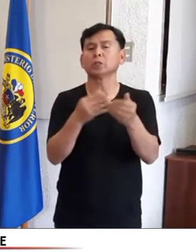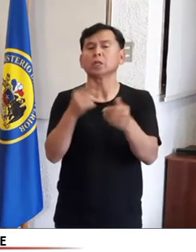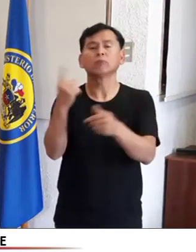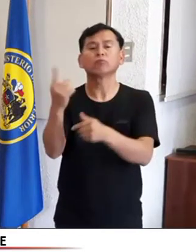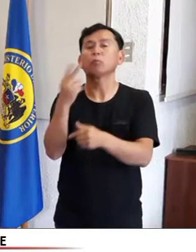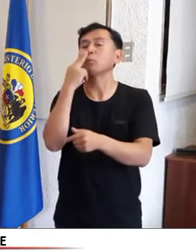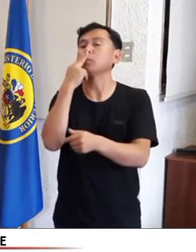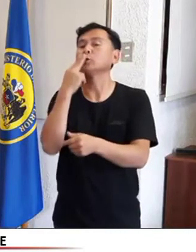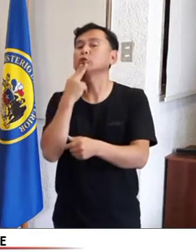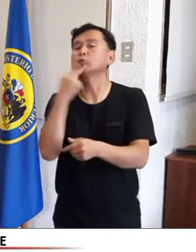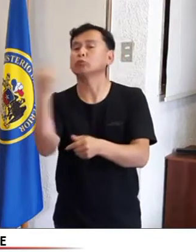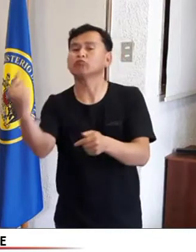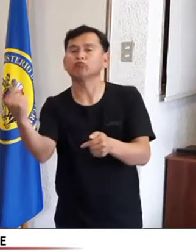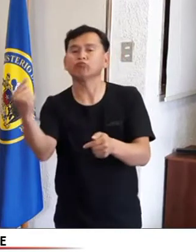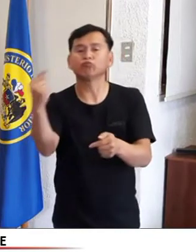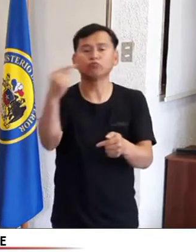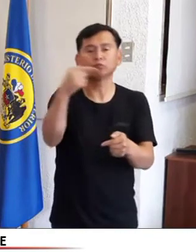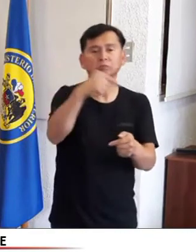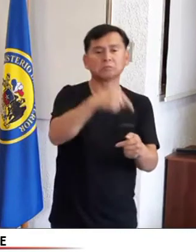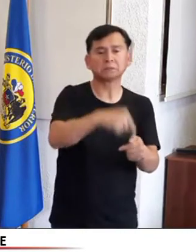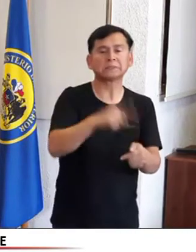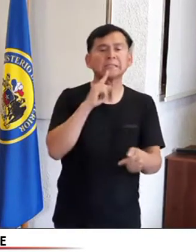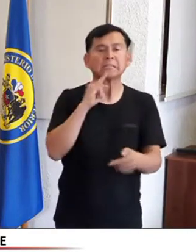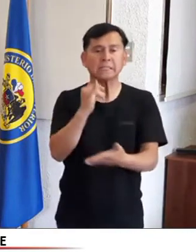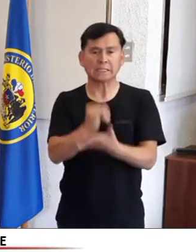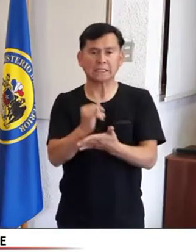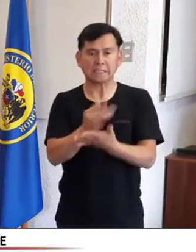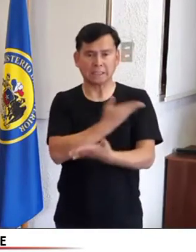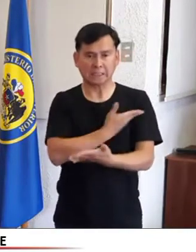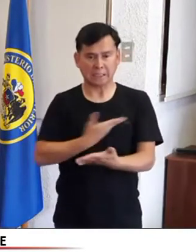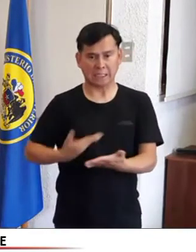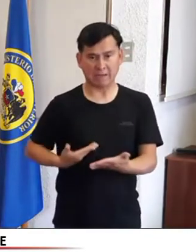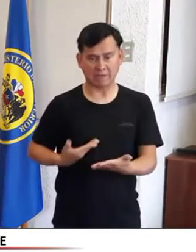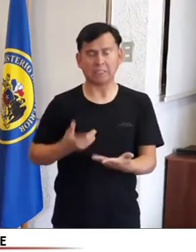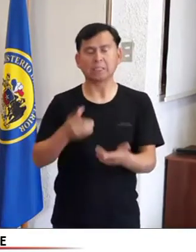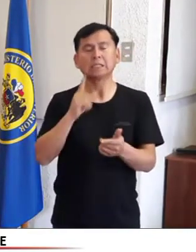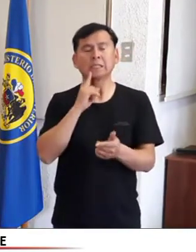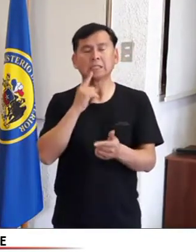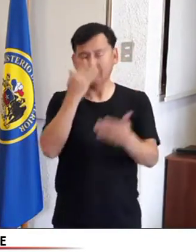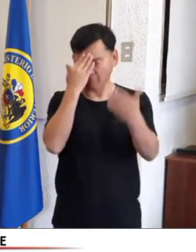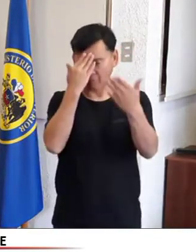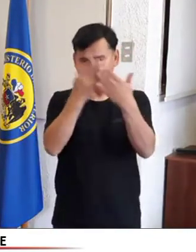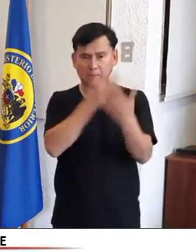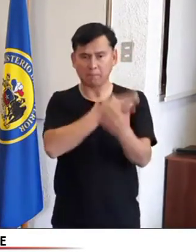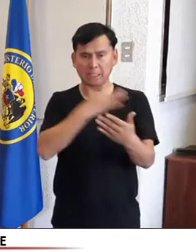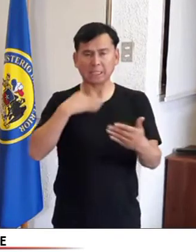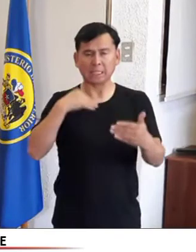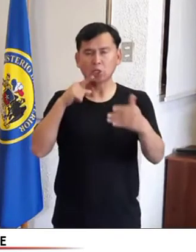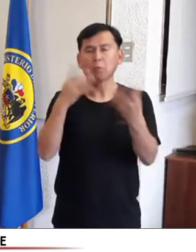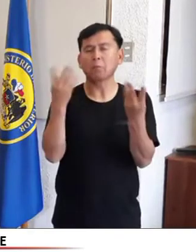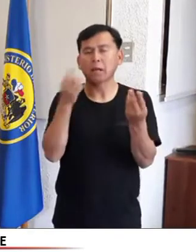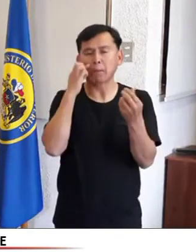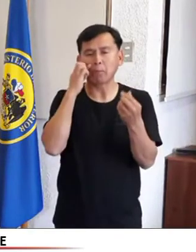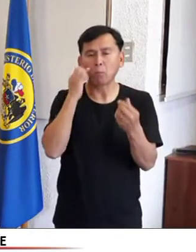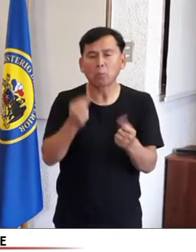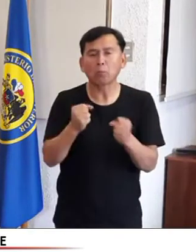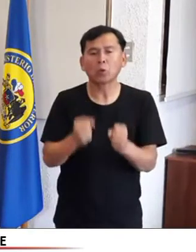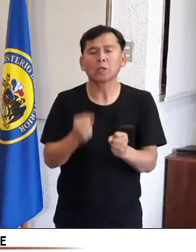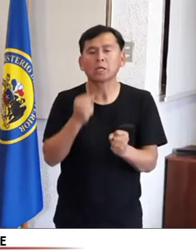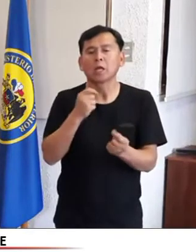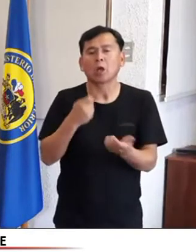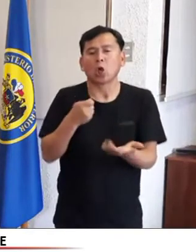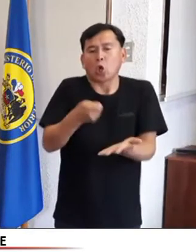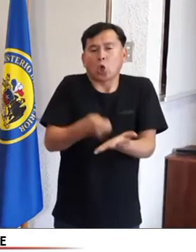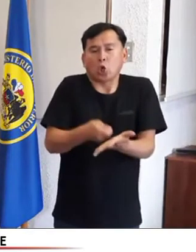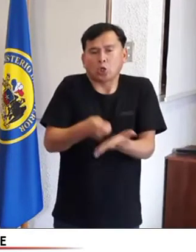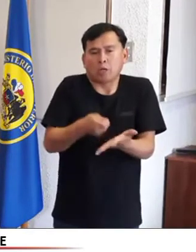Puerto Montt, producto de la gestión realizada por esta intendenta y el Seremi de Transporte ante el Ministerio del Interior para poder abordar los costos